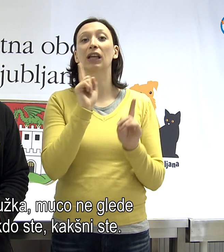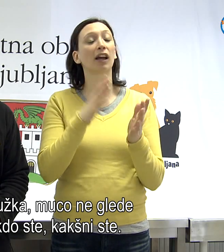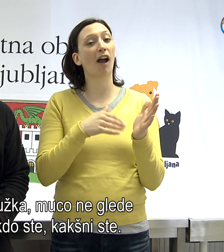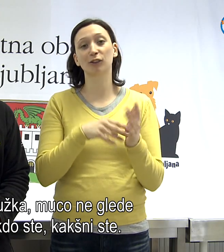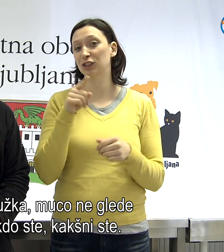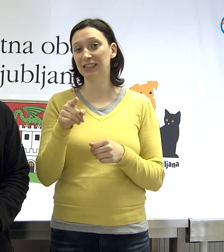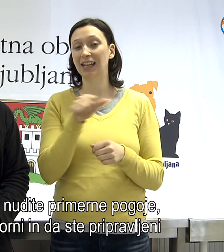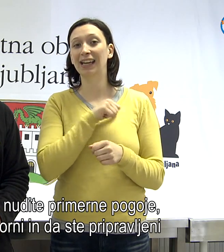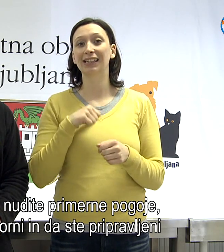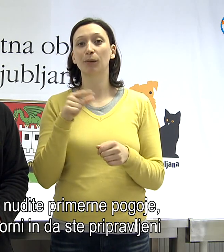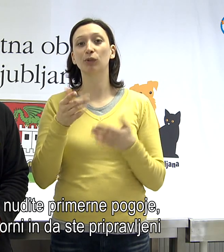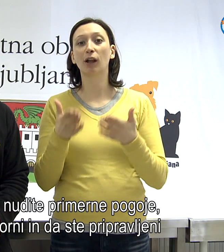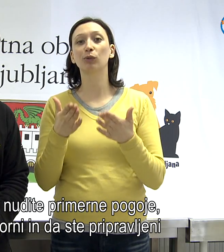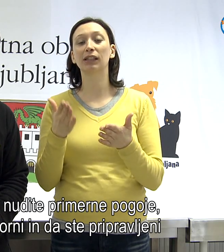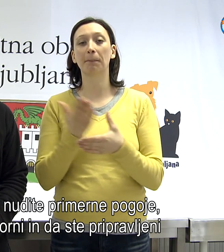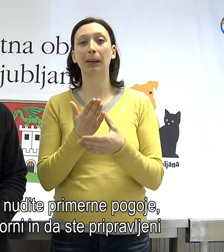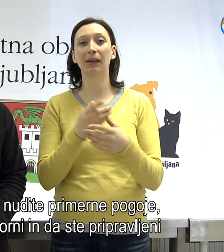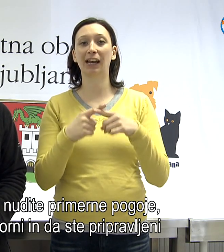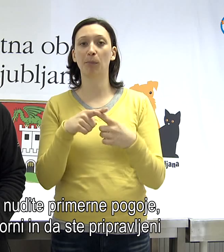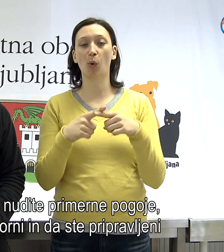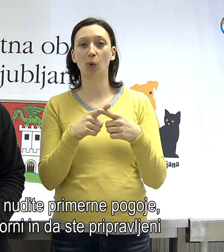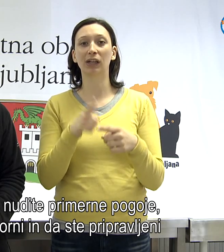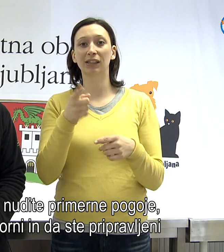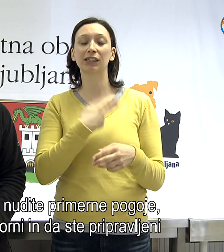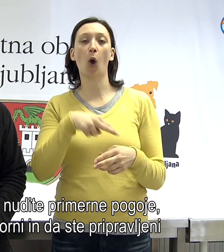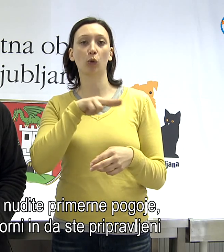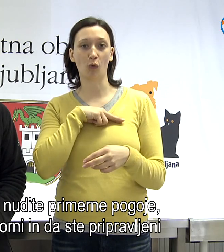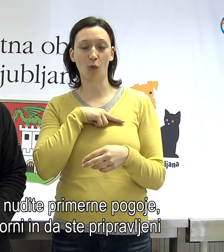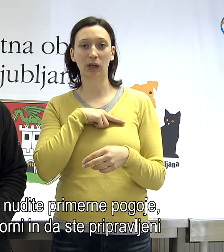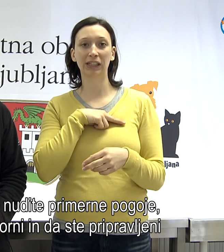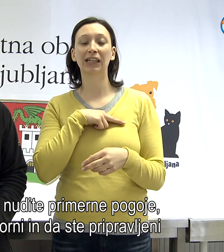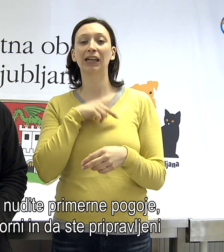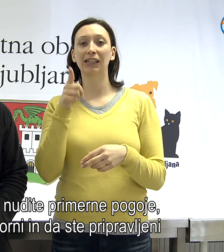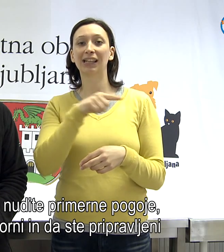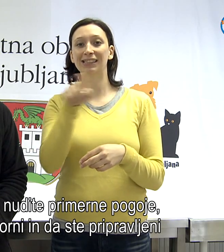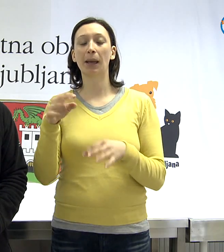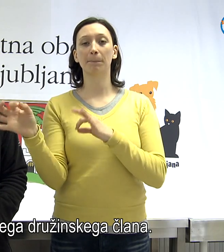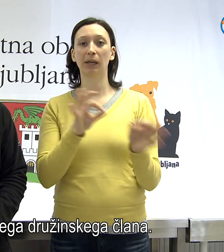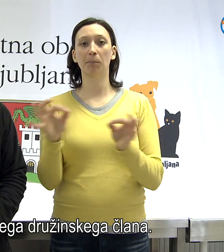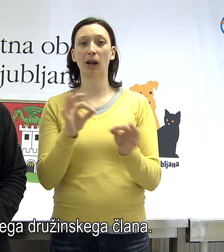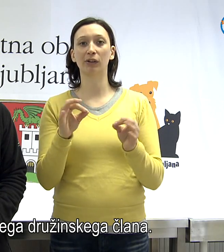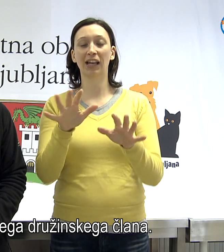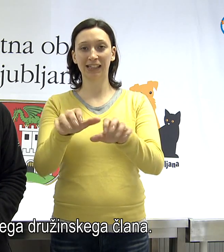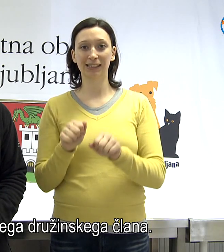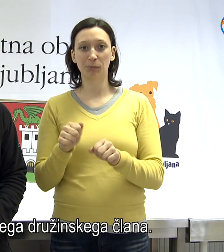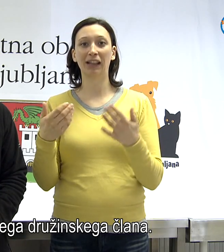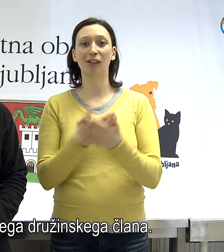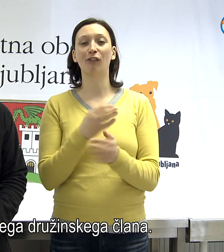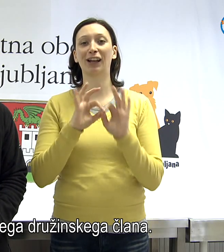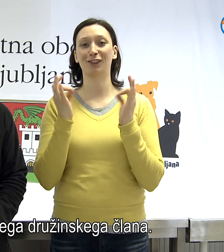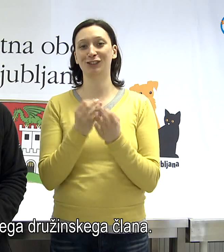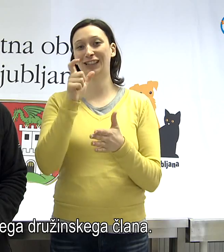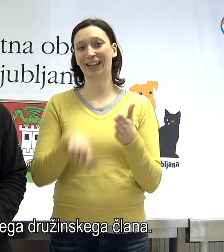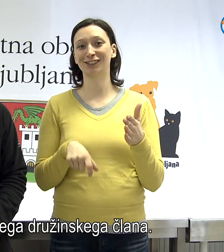kakšni ste, samo da nudite primerne pogoje, da ste odgovorni in da ste pripravljeni sprejeti novega